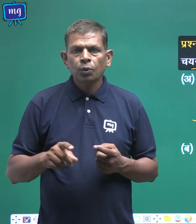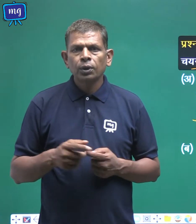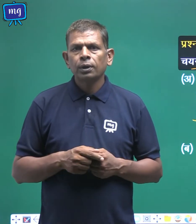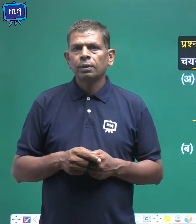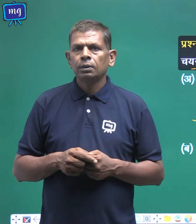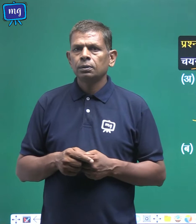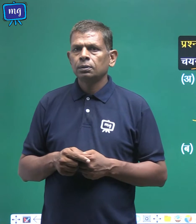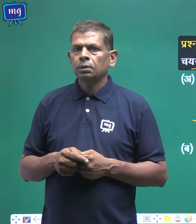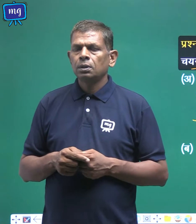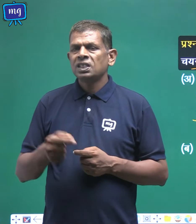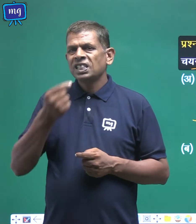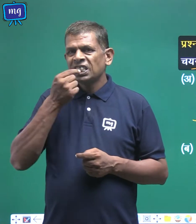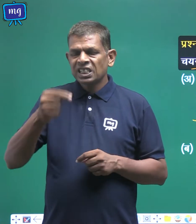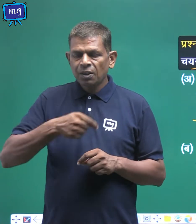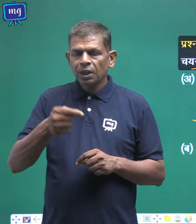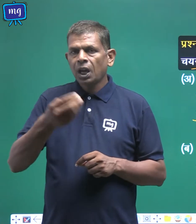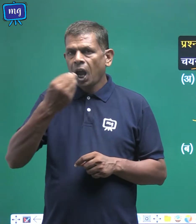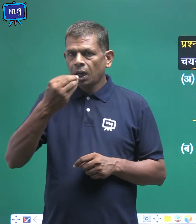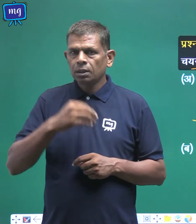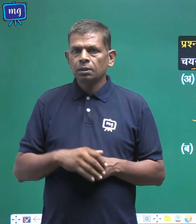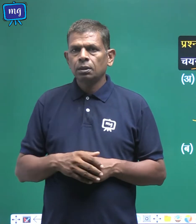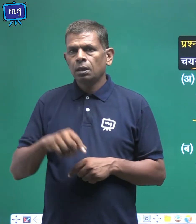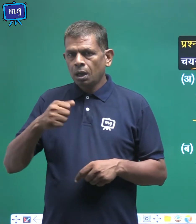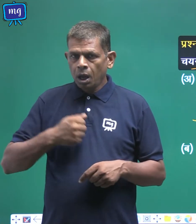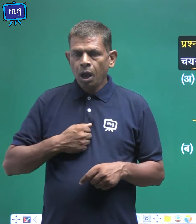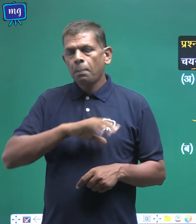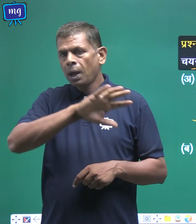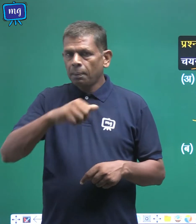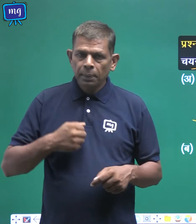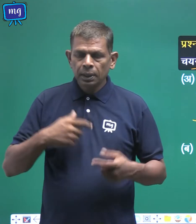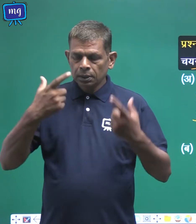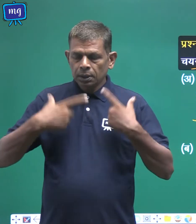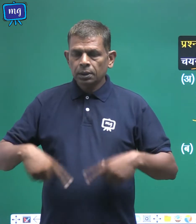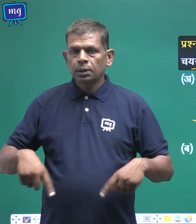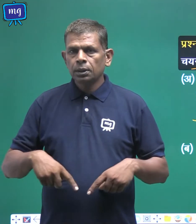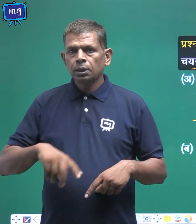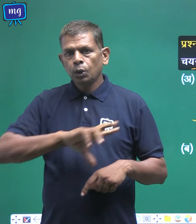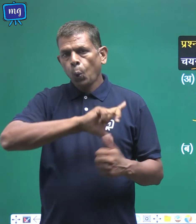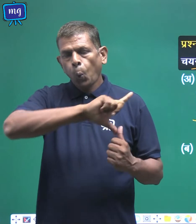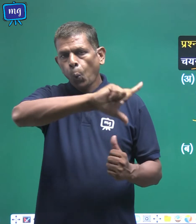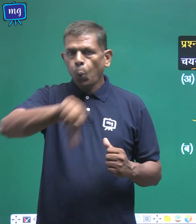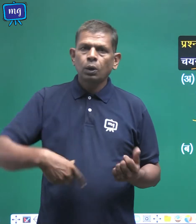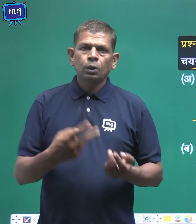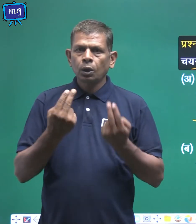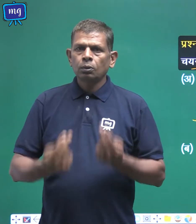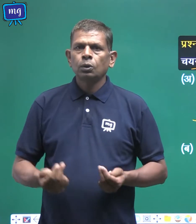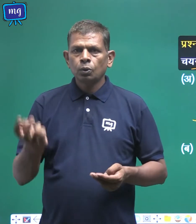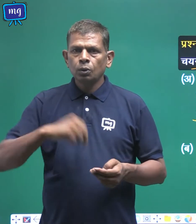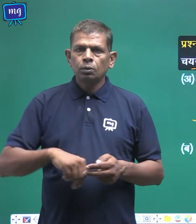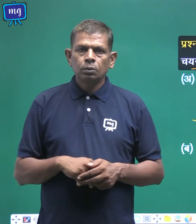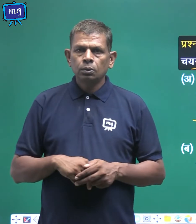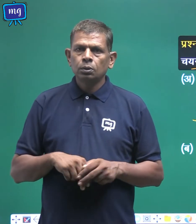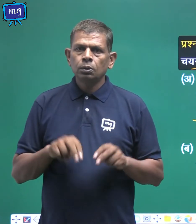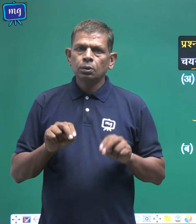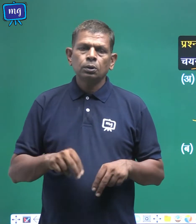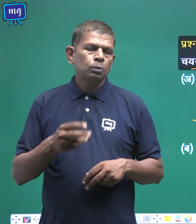केवल चावल खाकर हम अपने शरीर की आवश्यकताओं को